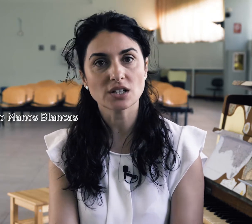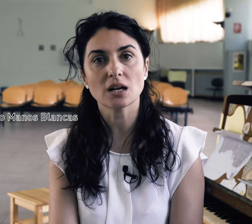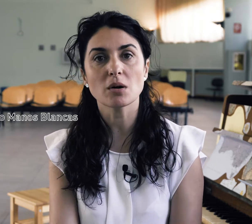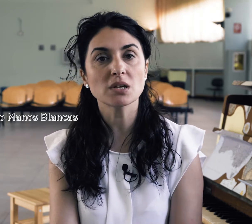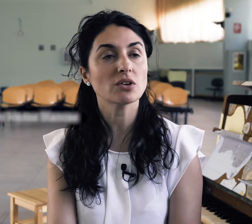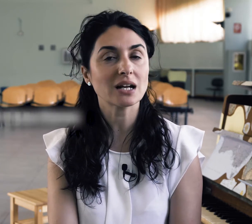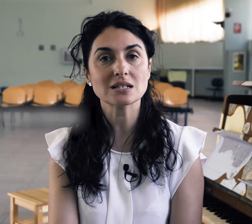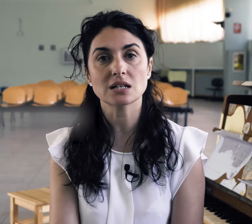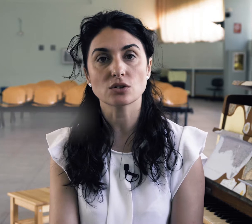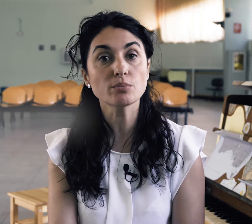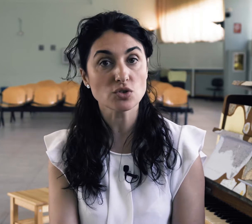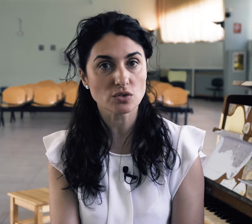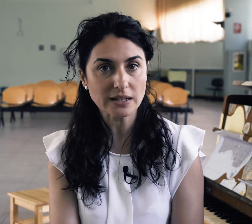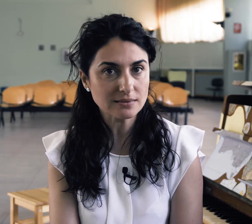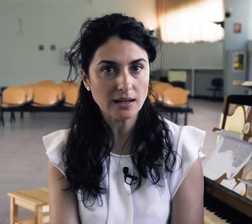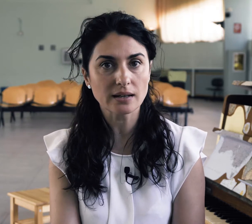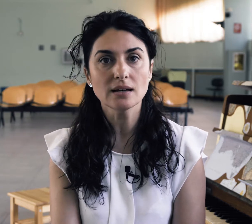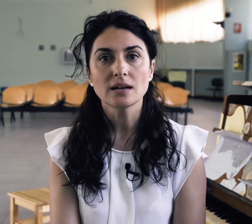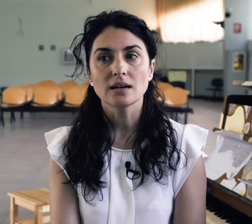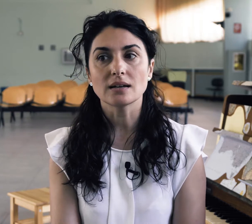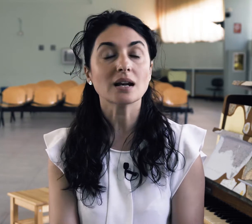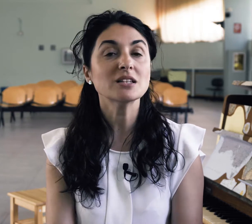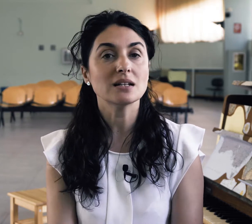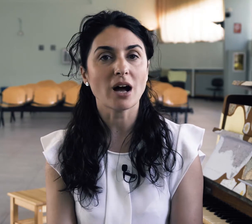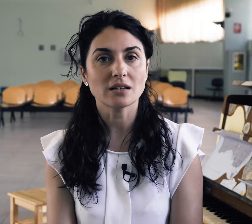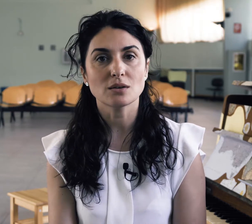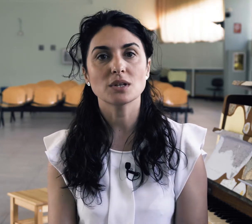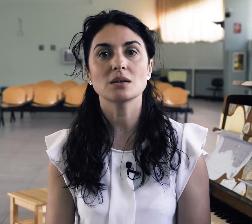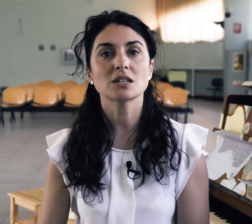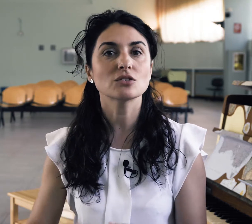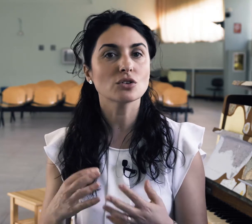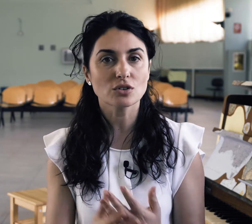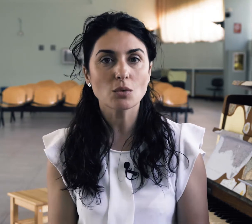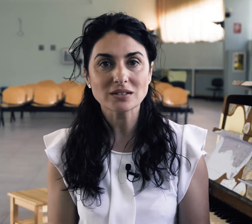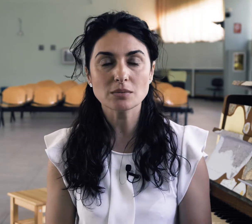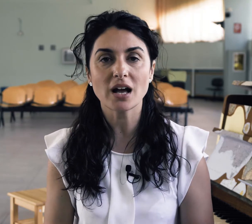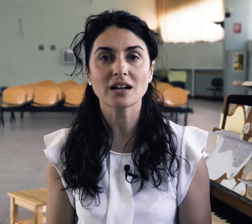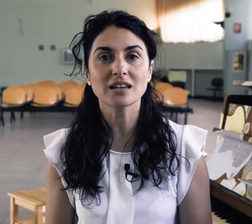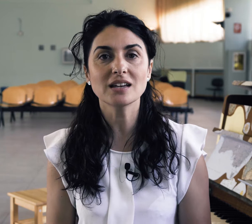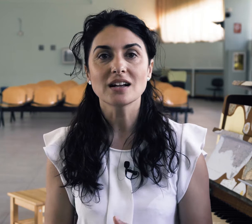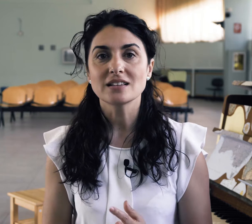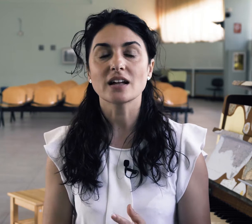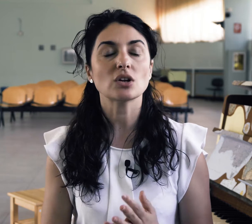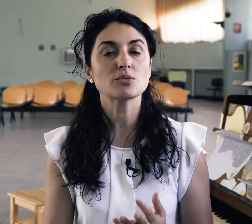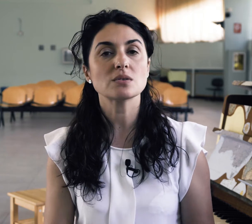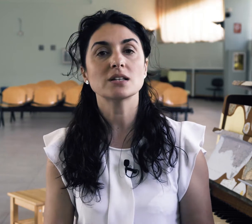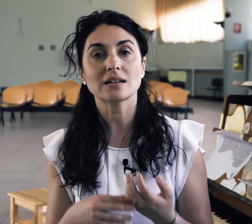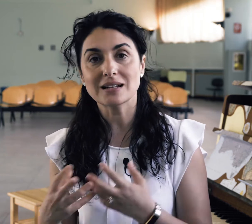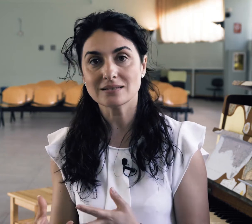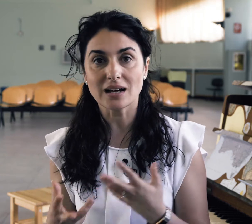ai bambini e ai ragazzi che non possono cantare tramite le mani, quindi mettendo loro dei guanti bianchi gli danno la possibilità di cantare